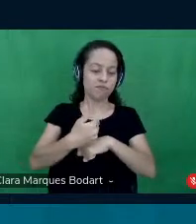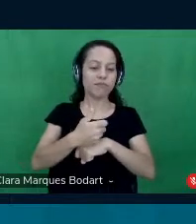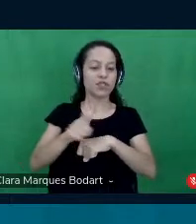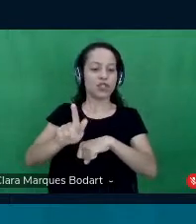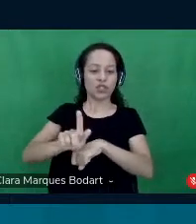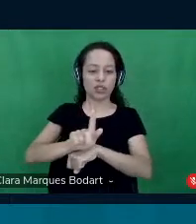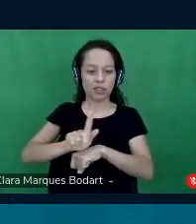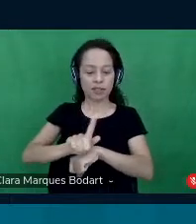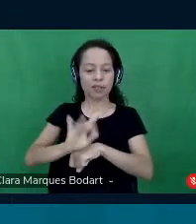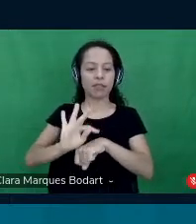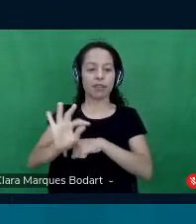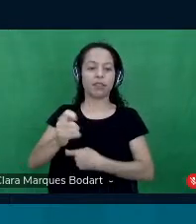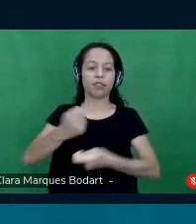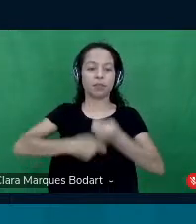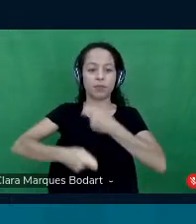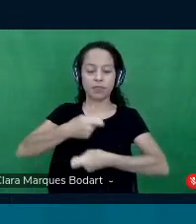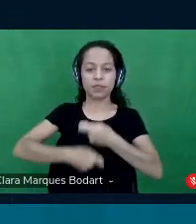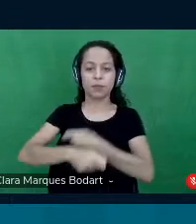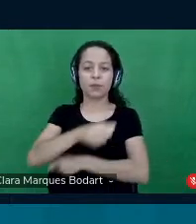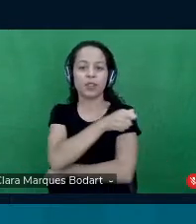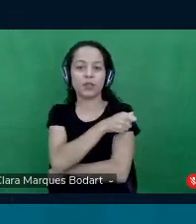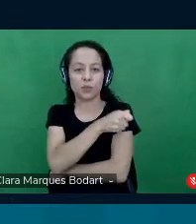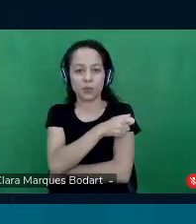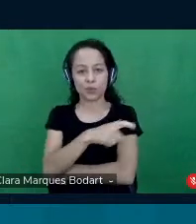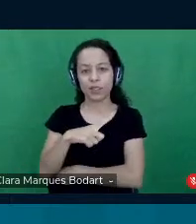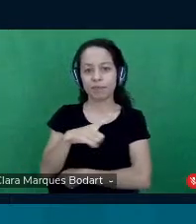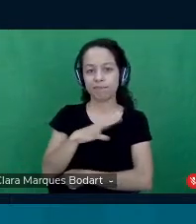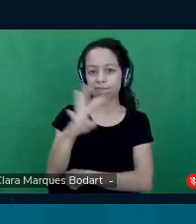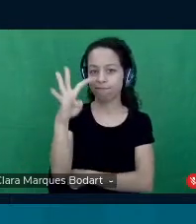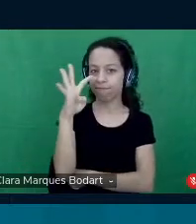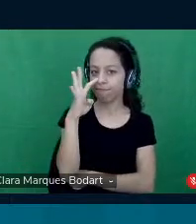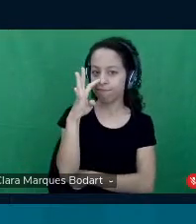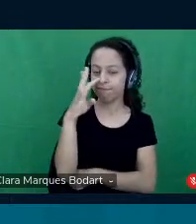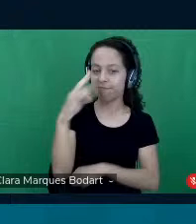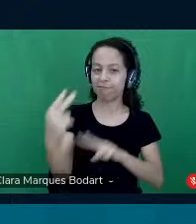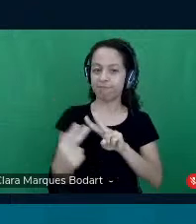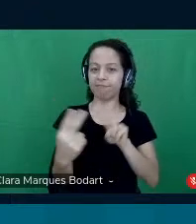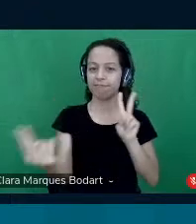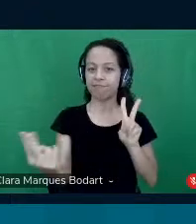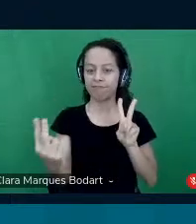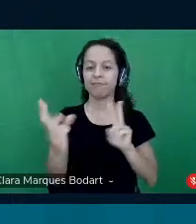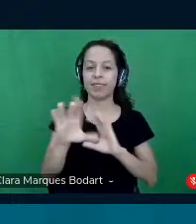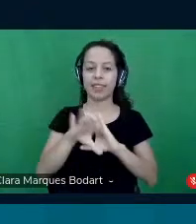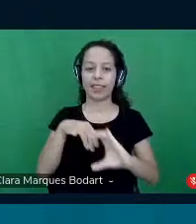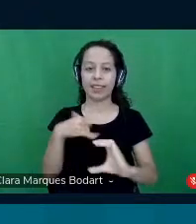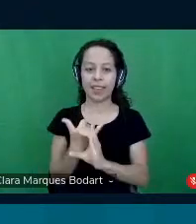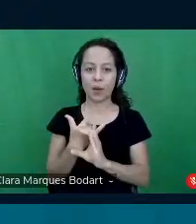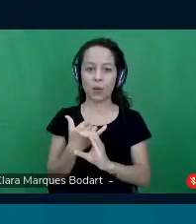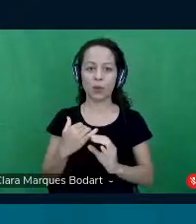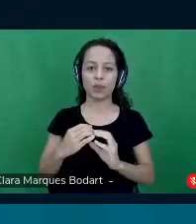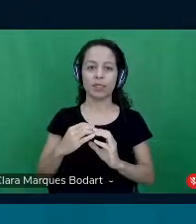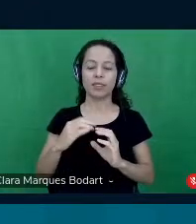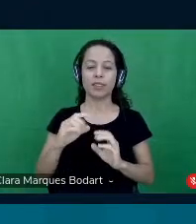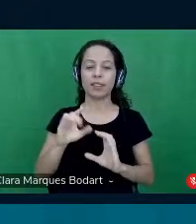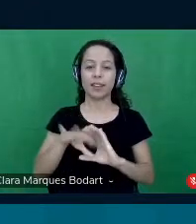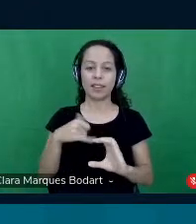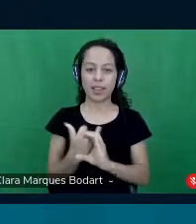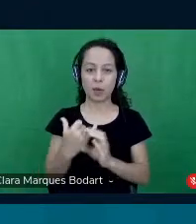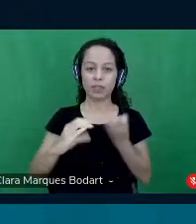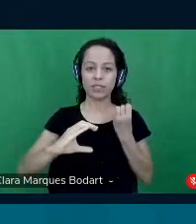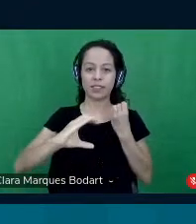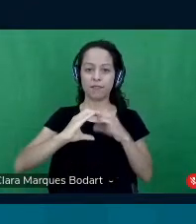técnicos administrativos e estudantes que nos acompanham de forma online pelo canal do CEFOR no YouTube, assim como